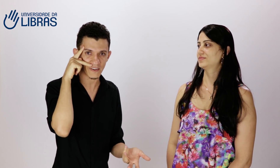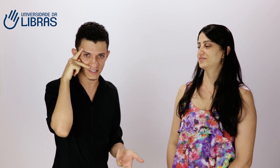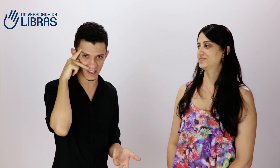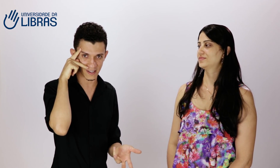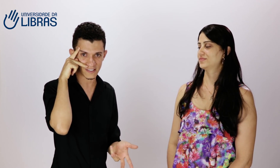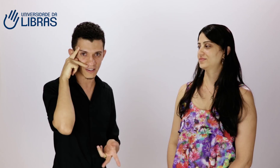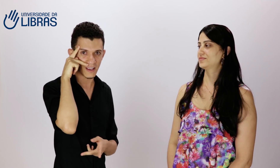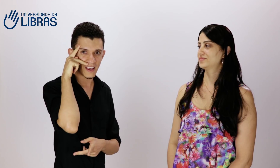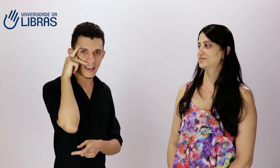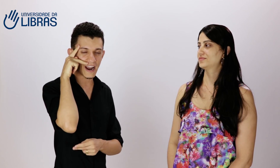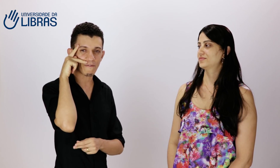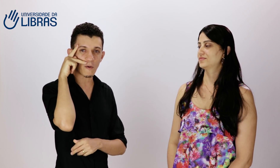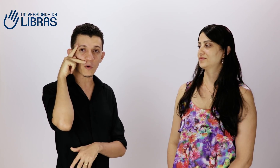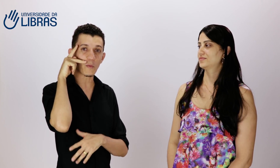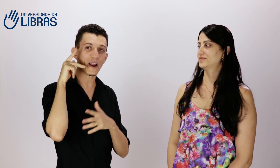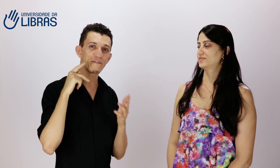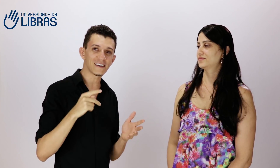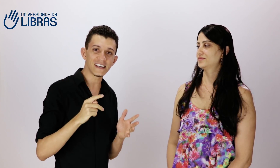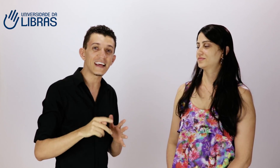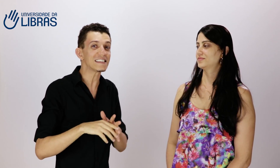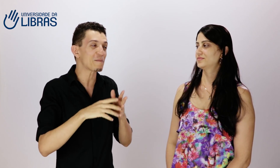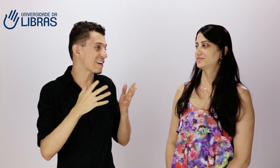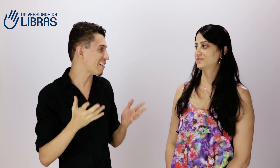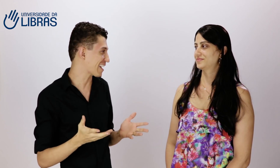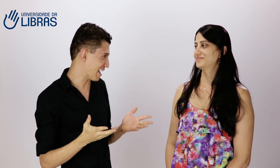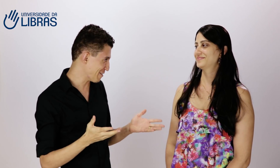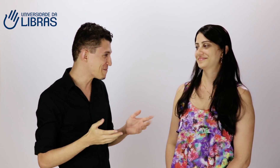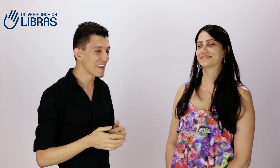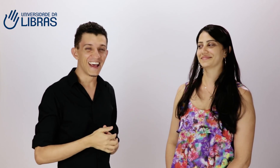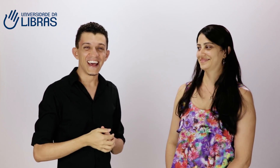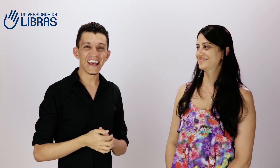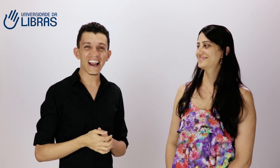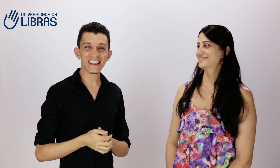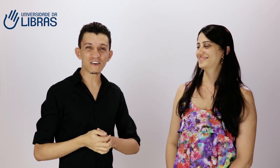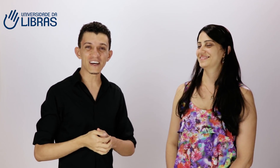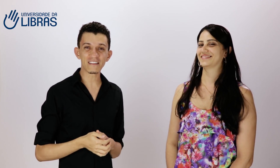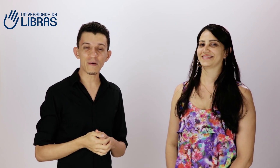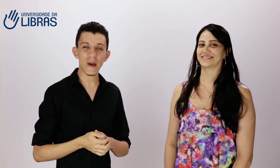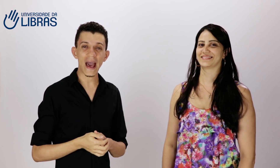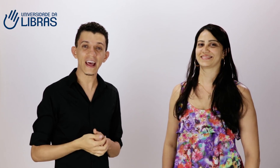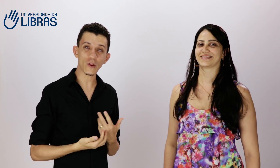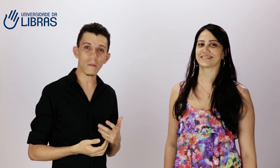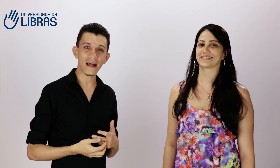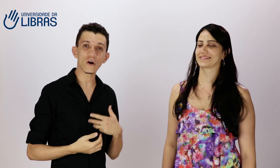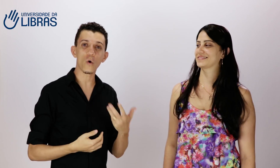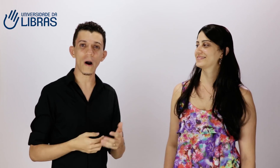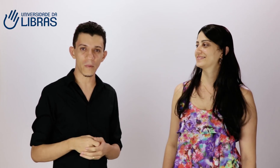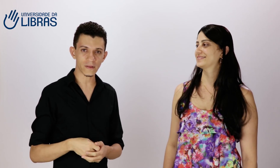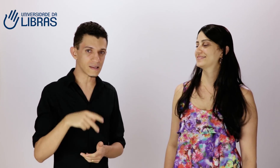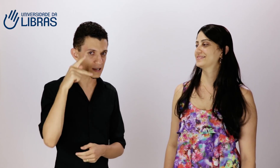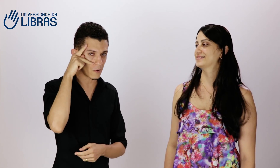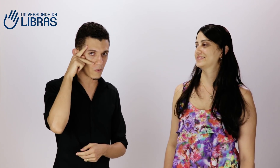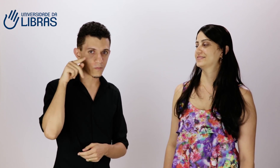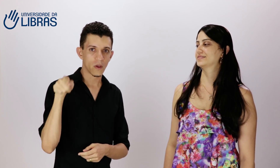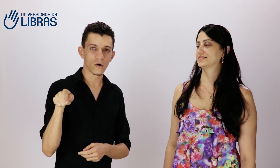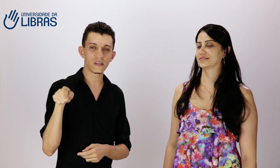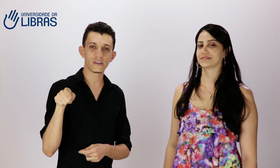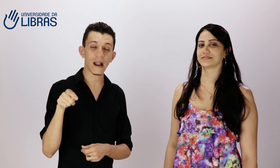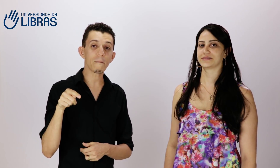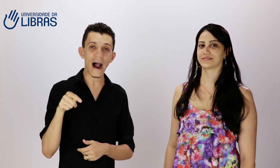fazer antes, e era a forma como ela fazia e nem sempre ficava claro. E ela está usando também a retomada com apontação. Ou seja, ela